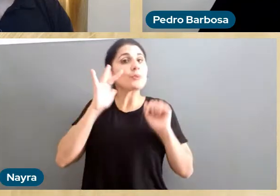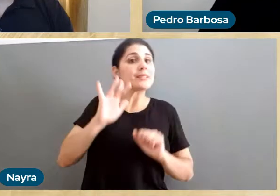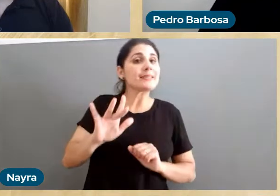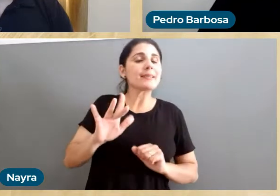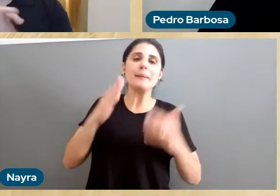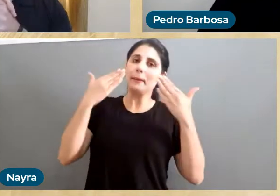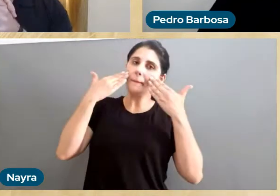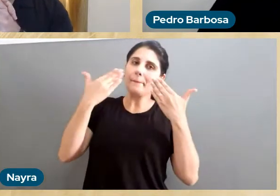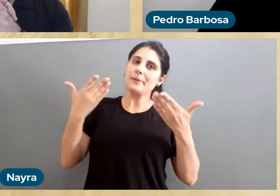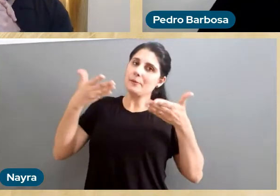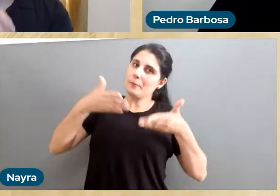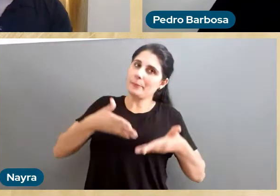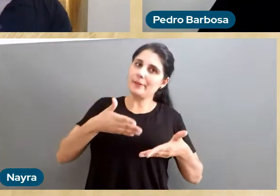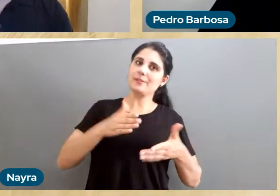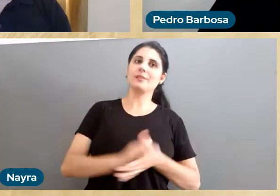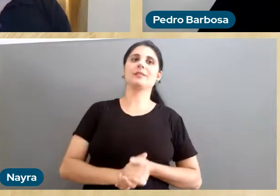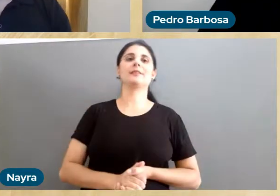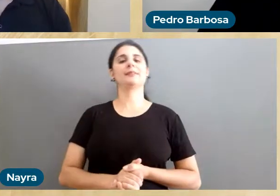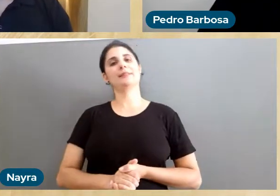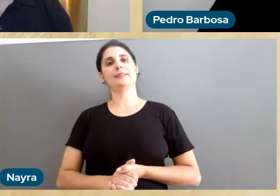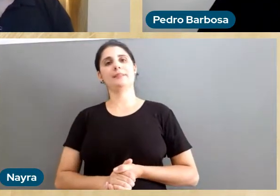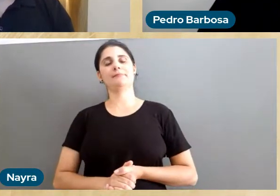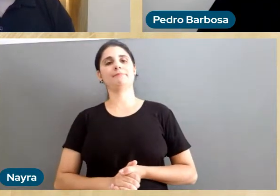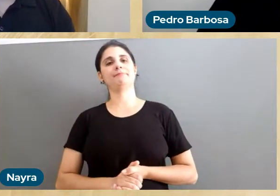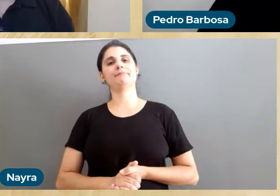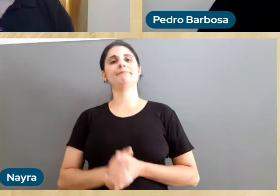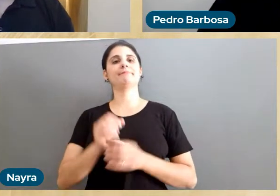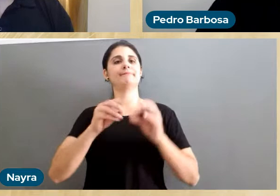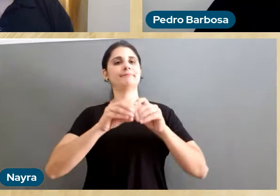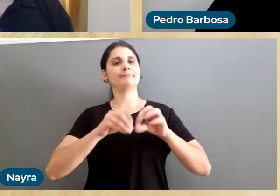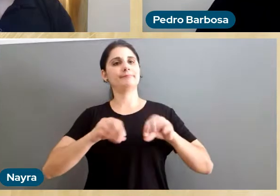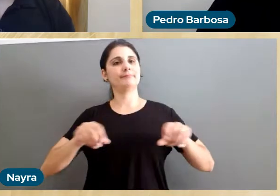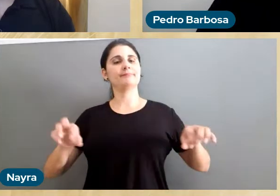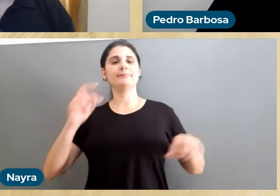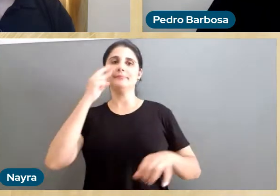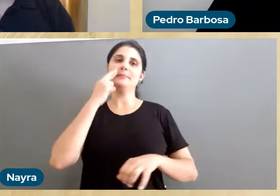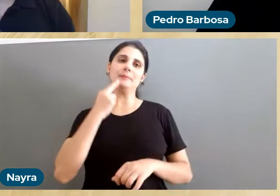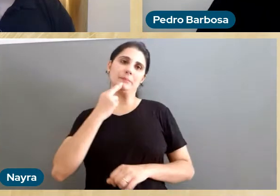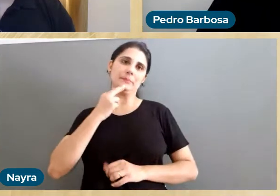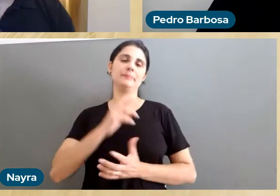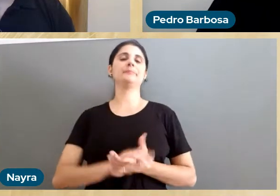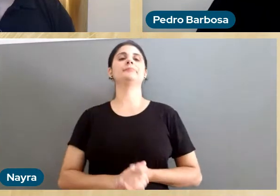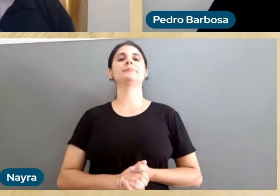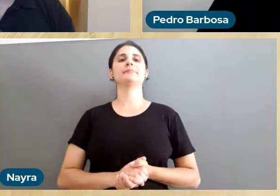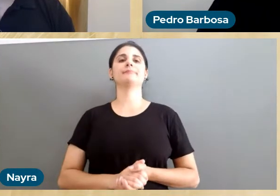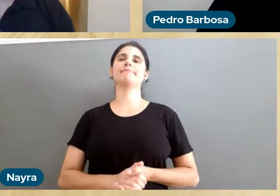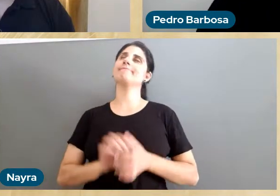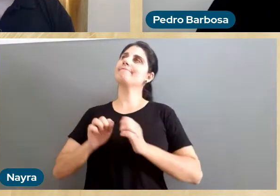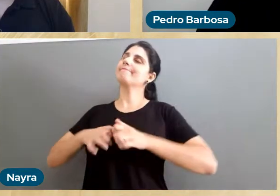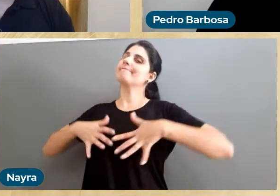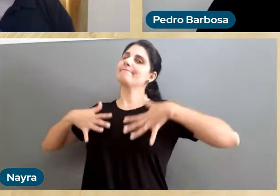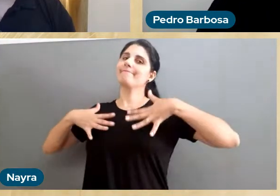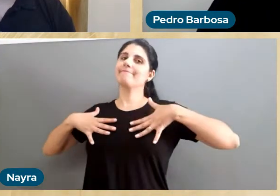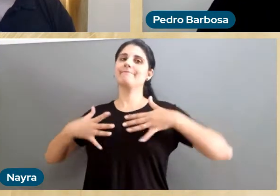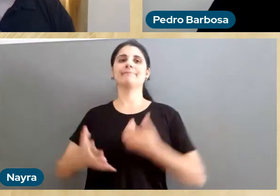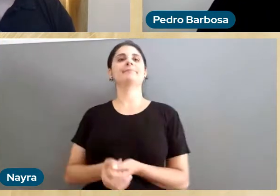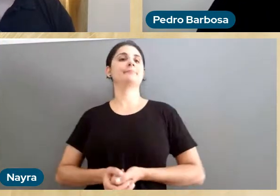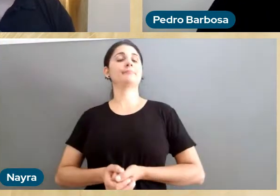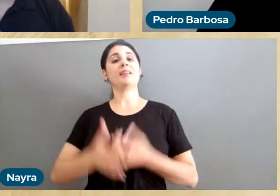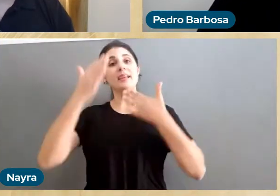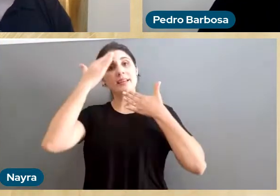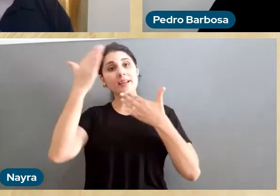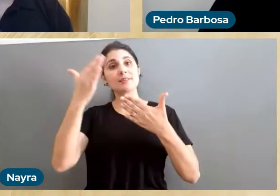pessoalmente aqui na nossa querida Rondônia. Será uma alegria, Pedro. Nossa gratidão